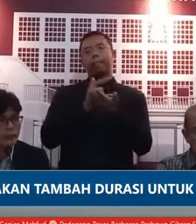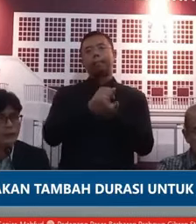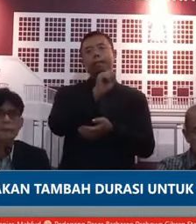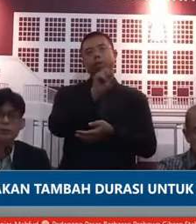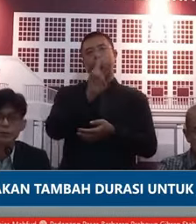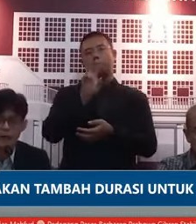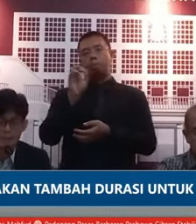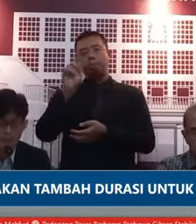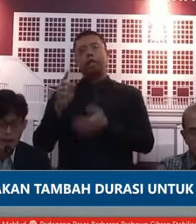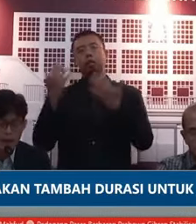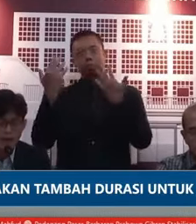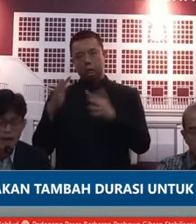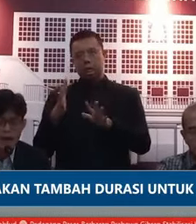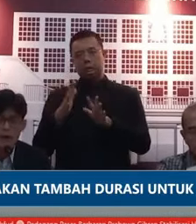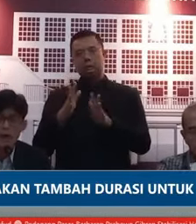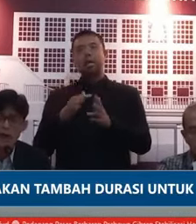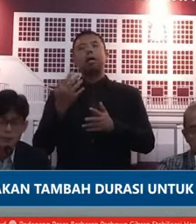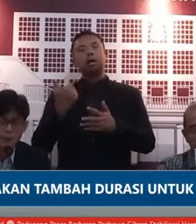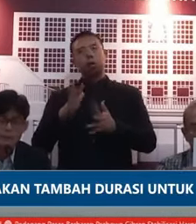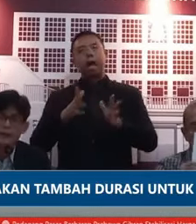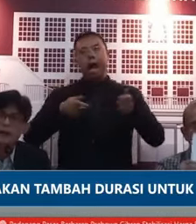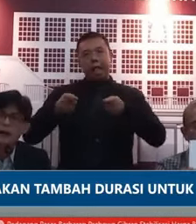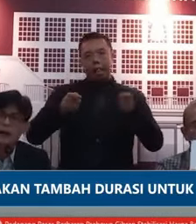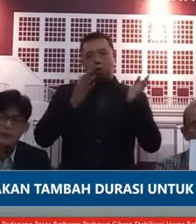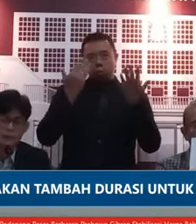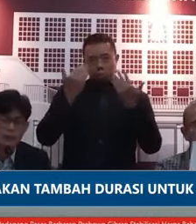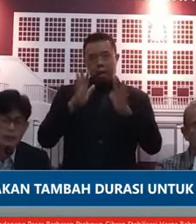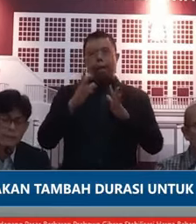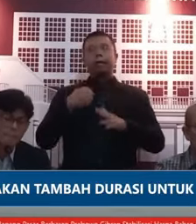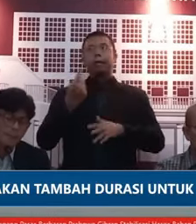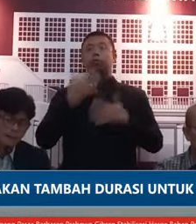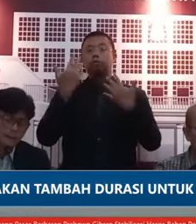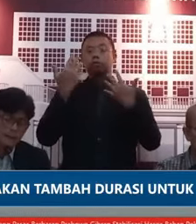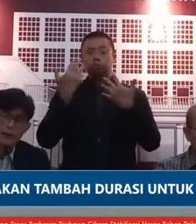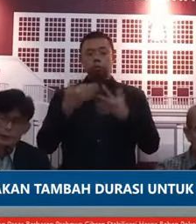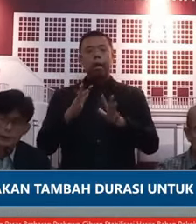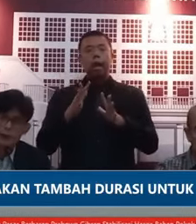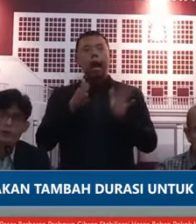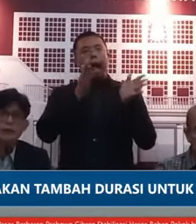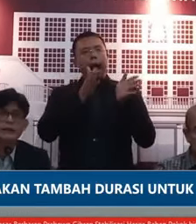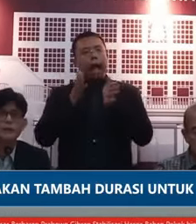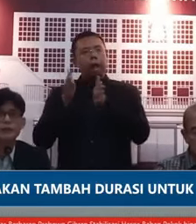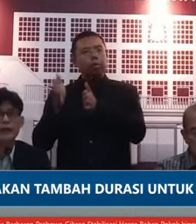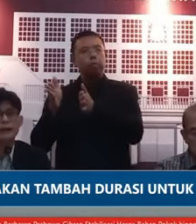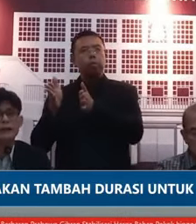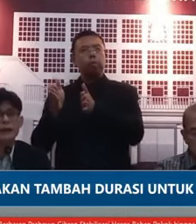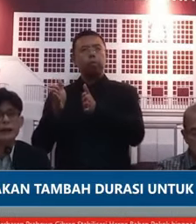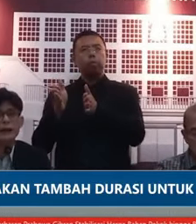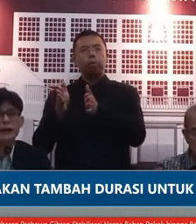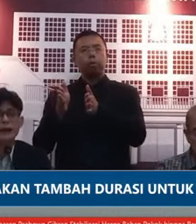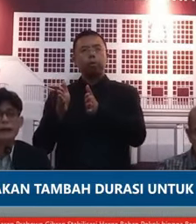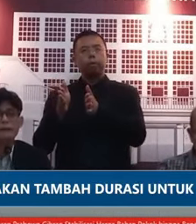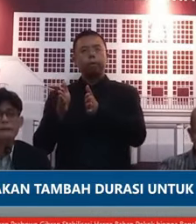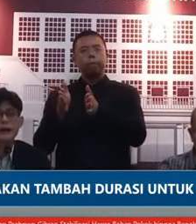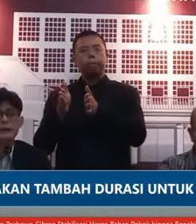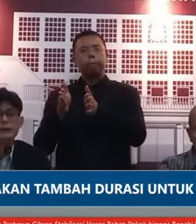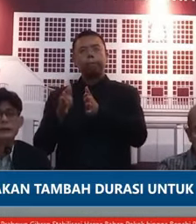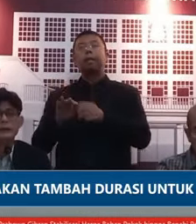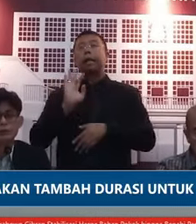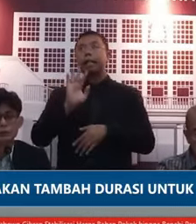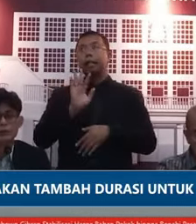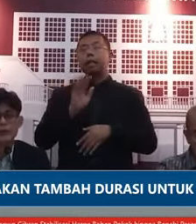98 juta penonton yang bisa dijangkau dalam tiap debat. Adapun debat terakhir ini akan kembali digelar di Jakarta Convention Center atau